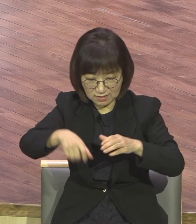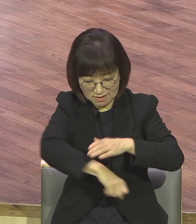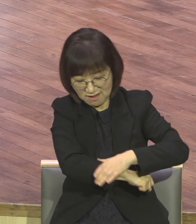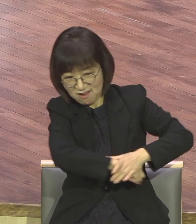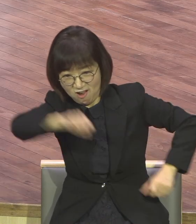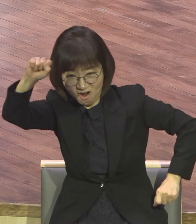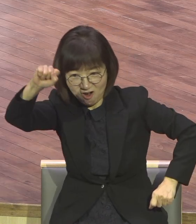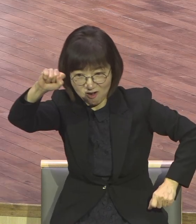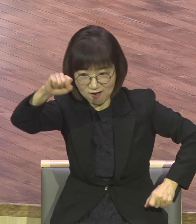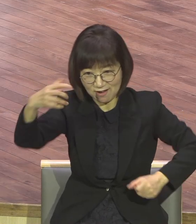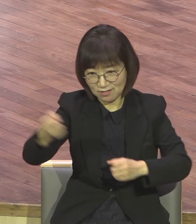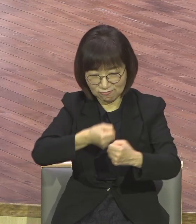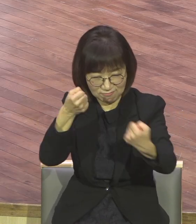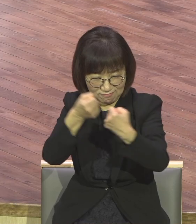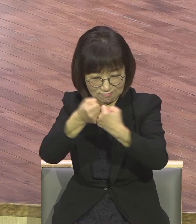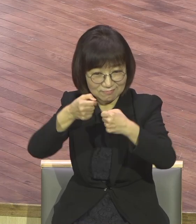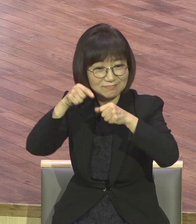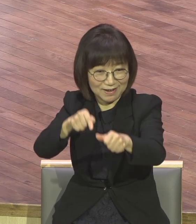싸우라.